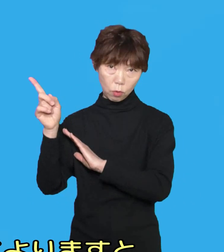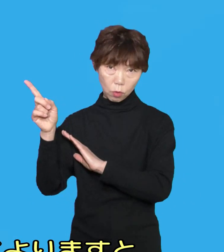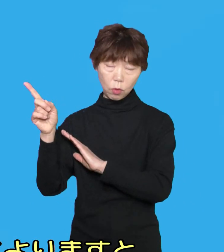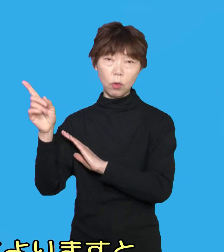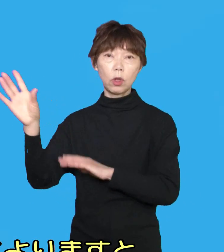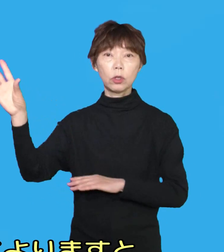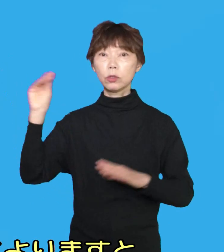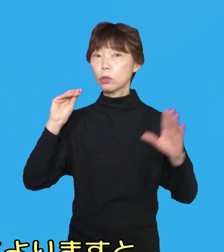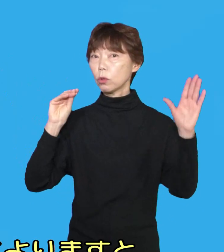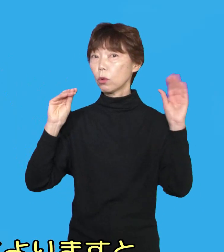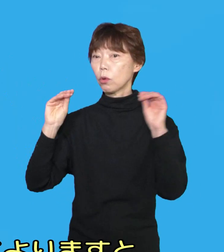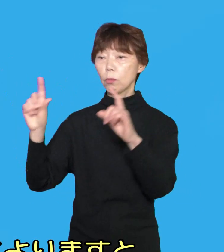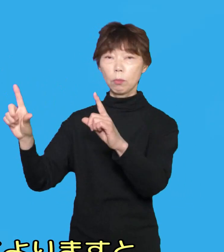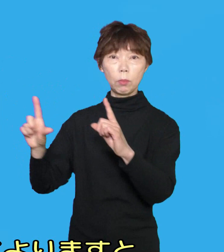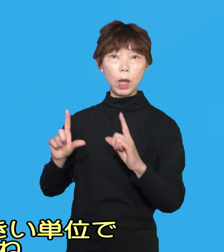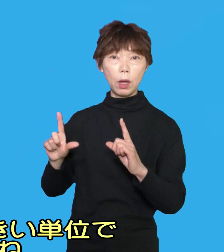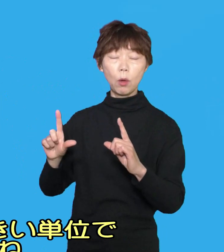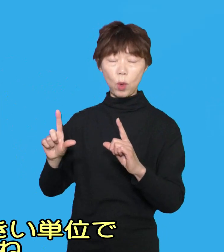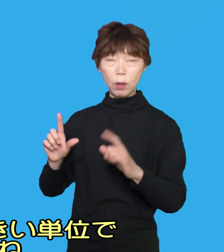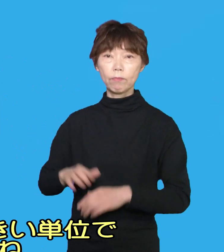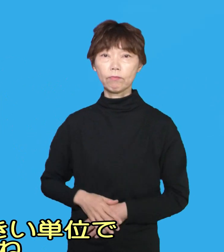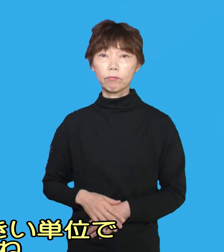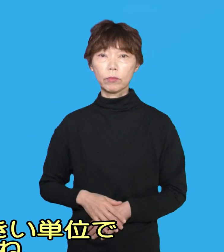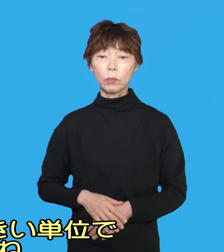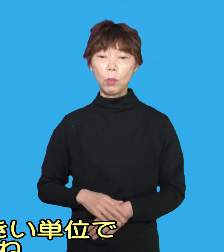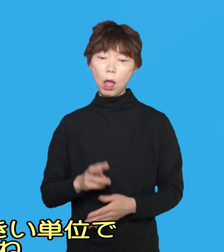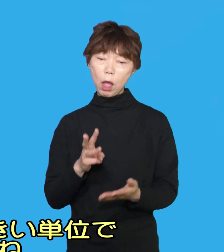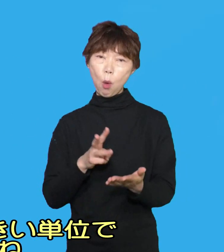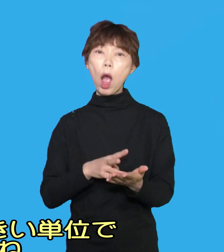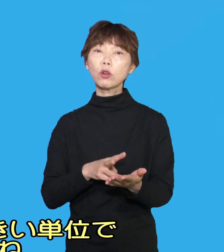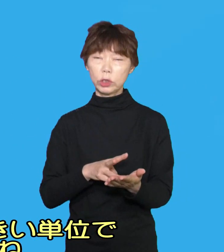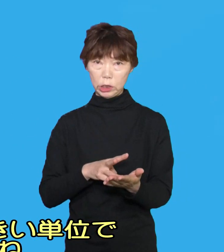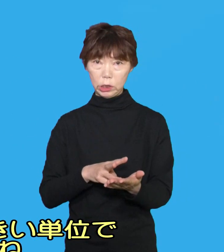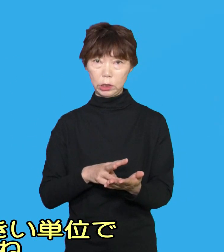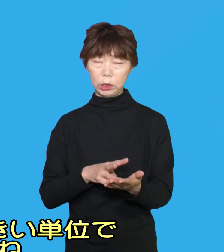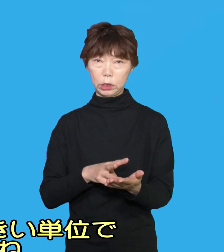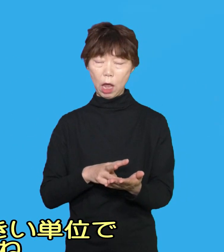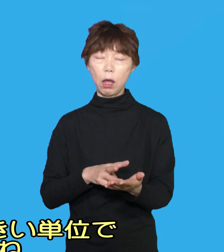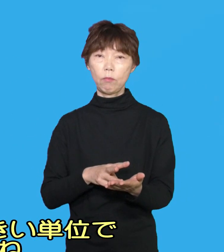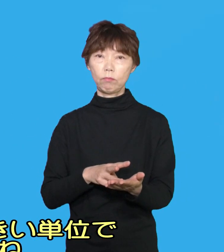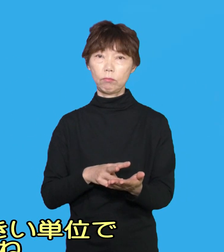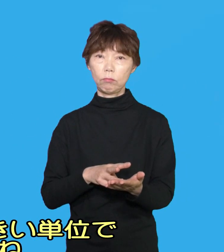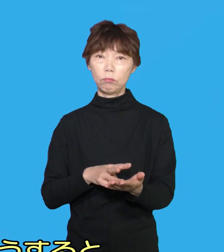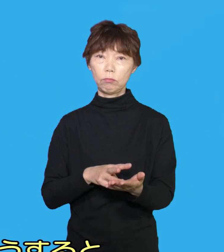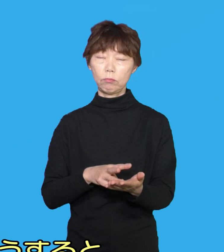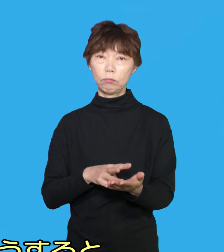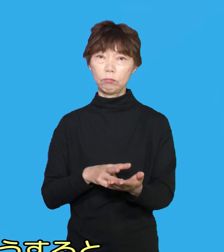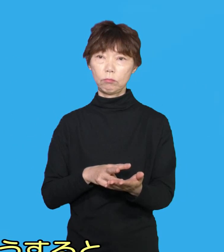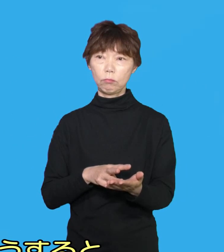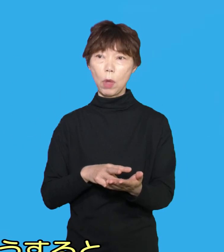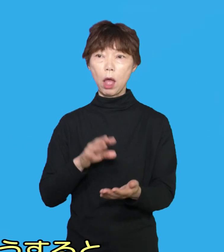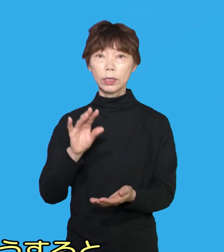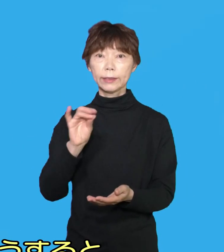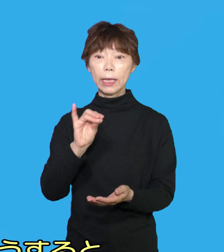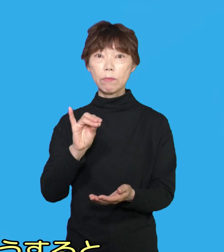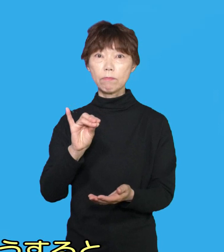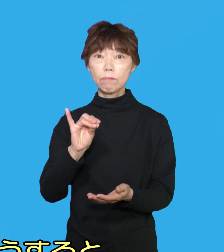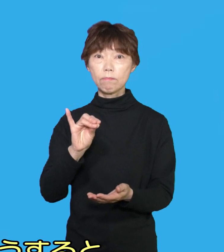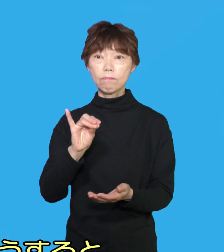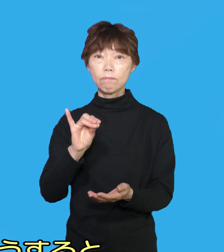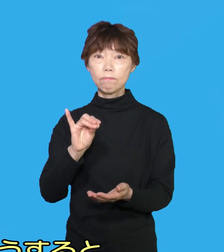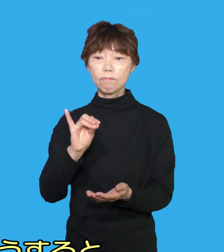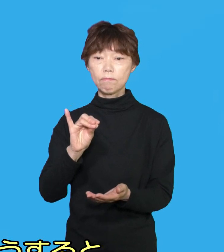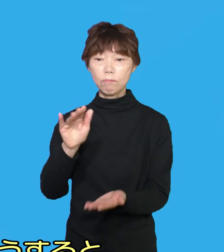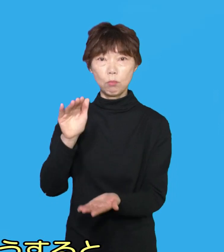情報が入っているものによりますと、まあ、ワクチンが結構あの大きい単位でこちらに来るんですね。あの1000単位だと